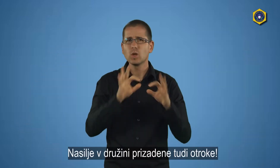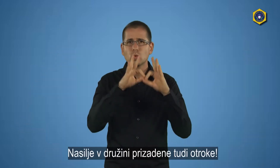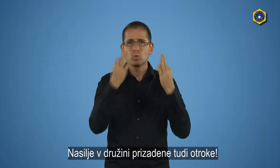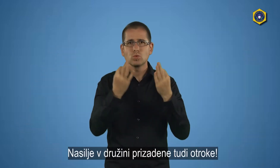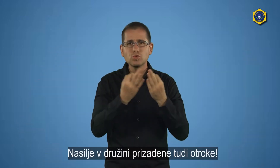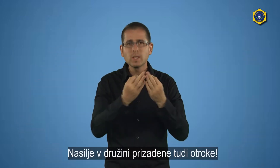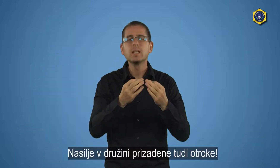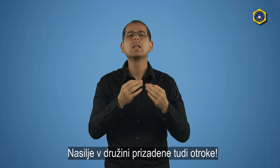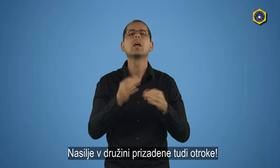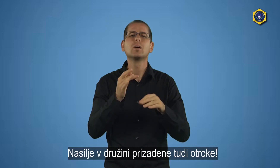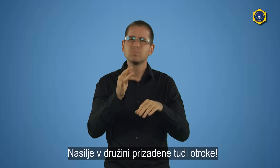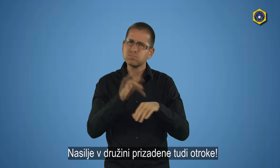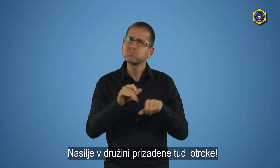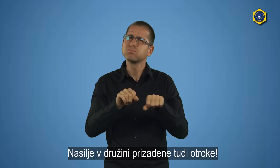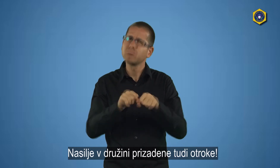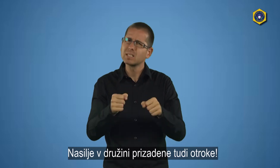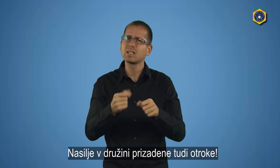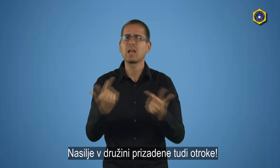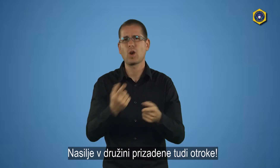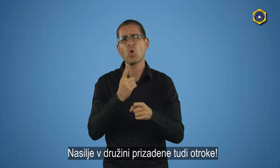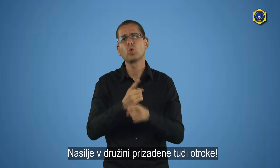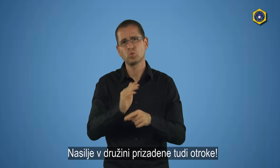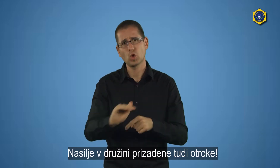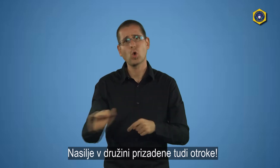Nasilje v družini prizadene tudi otroke.